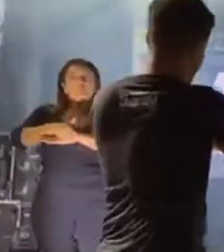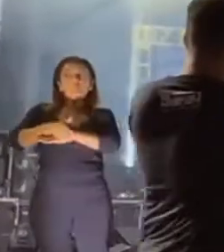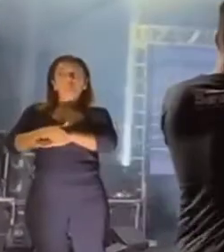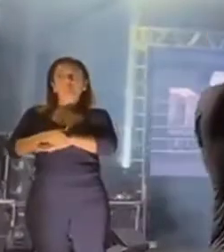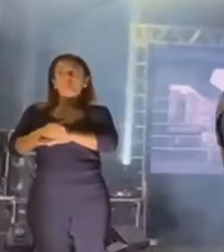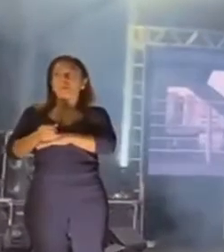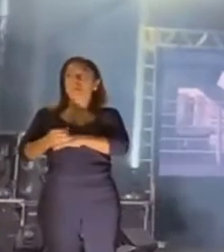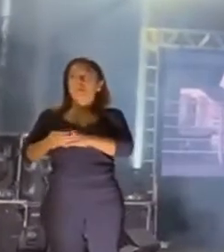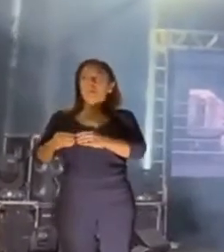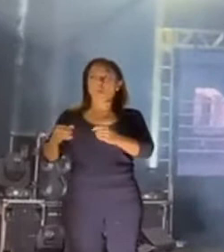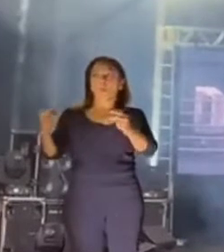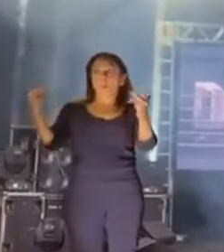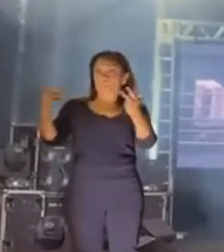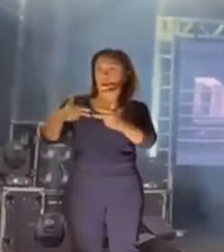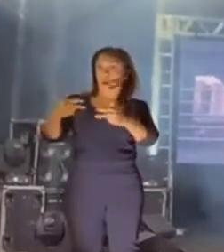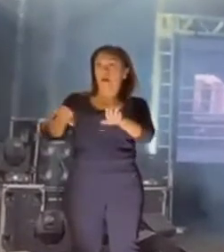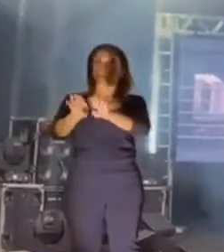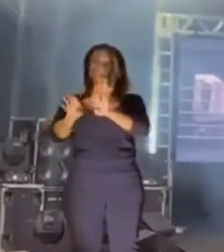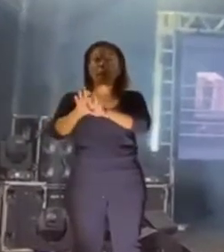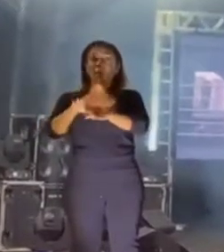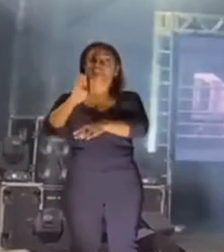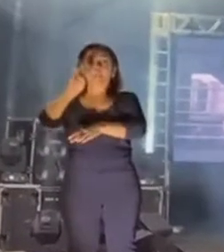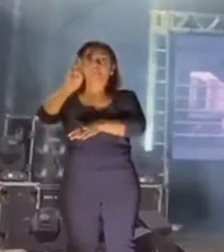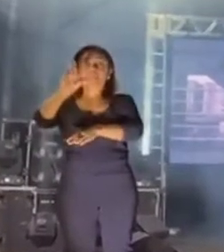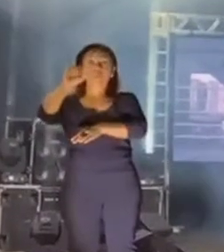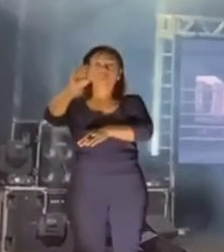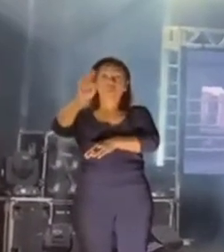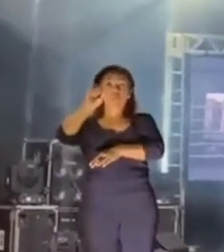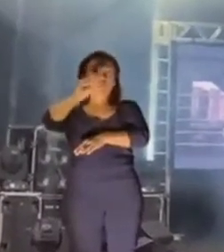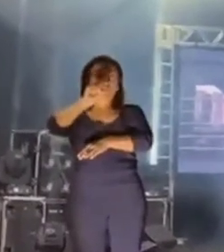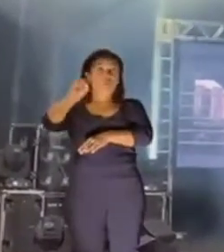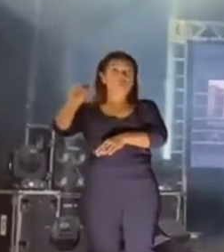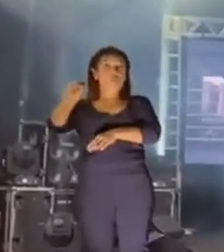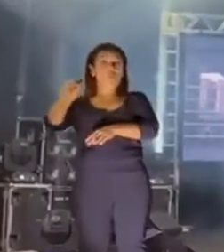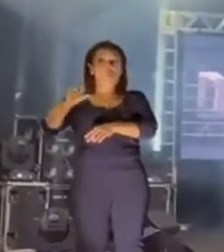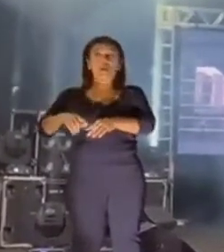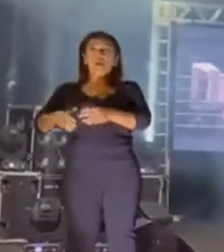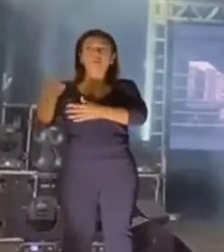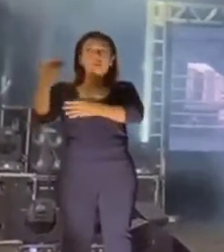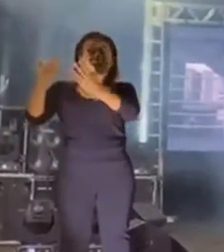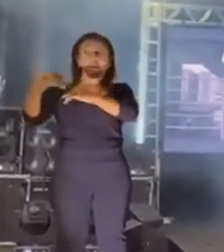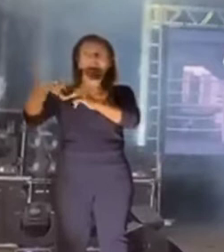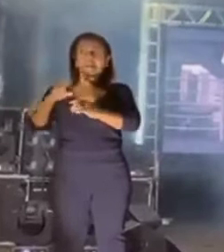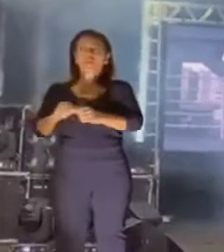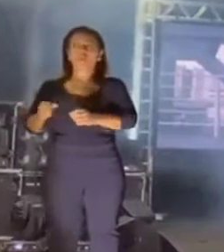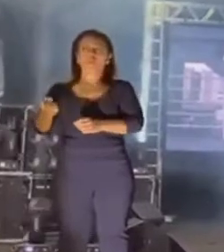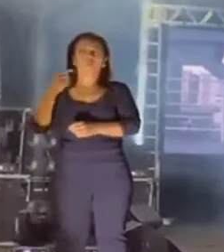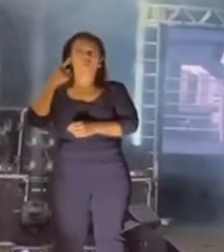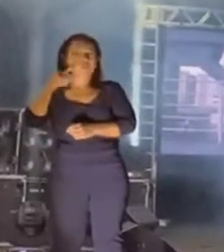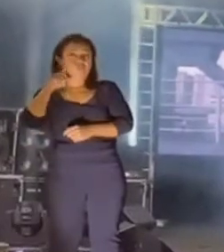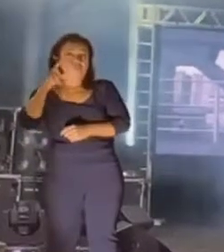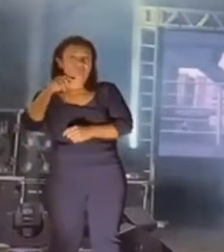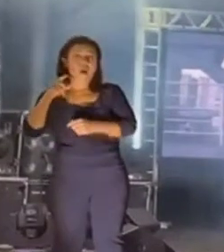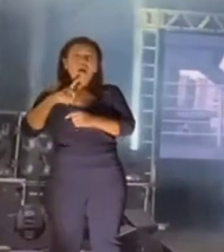Beat Breakers, Rock the Blues e BVD. A BVD é do Brooklyn, dos Estados Unidos. É uma crew de dança